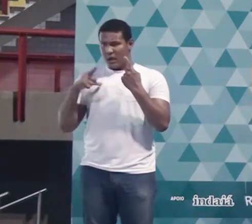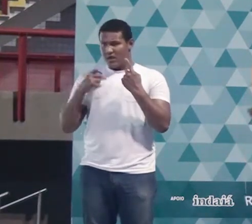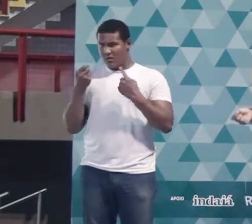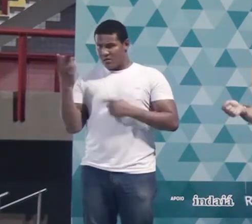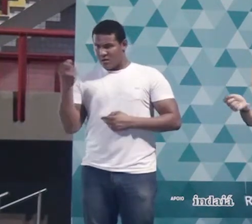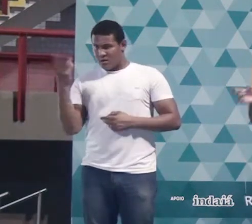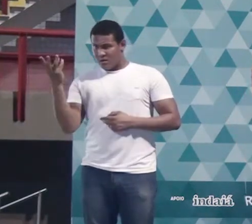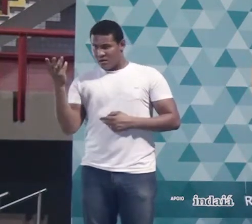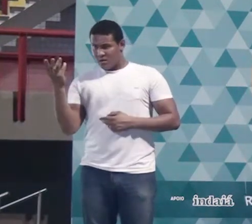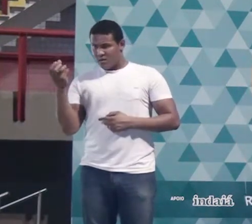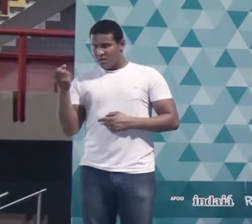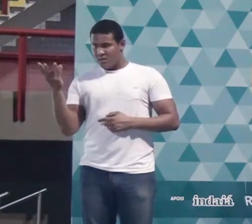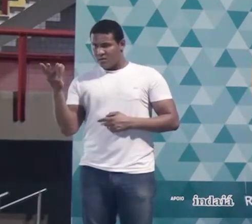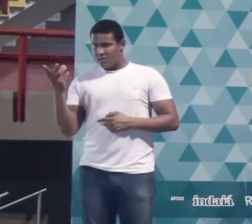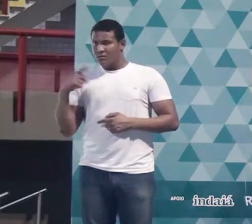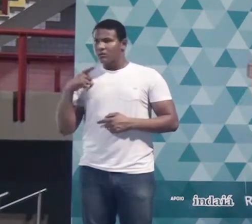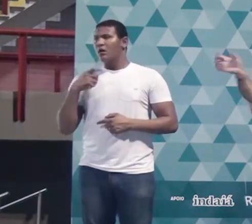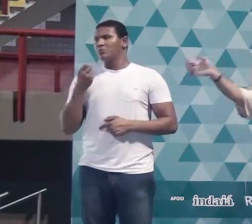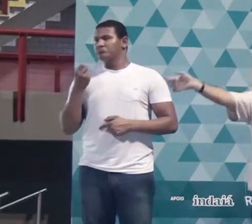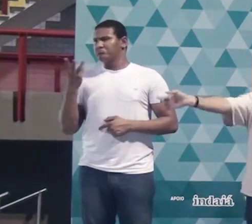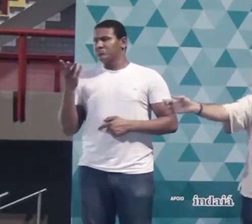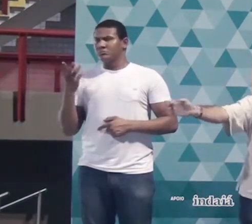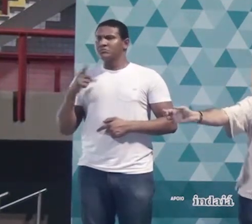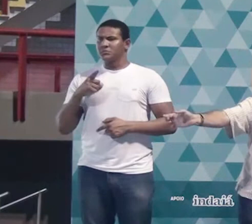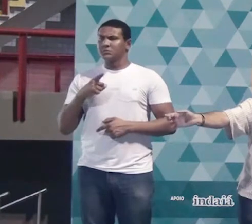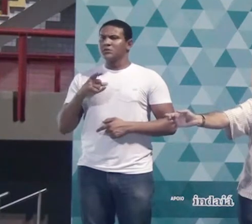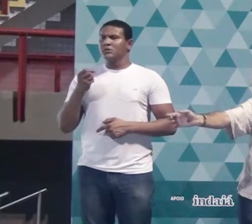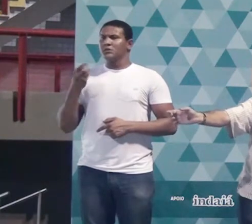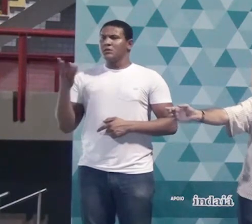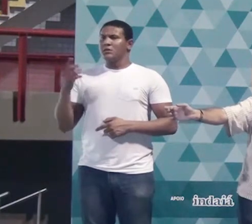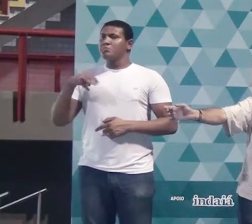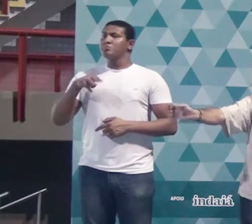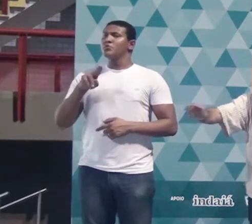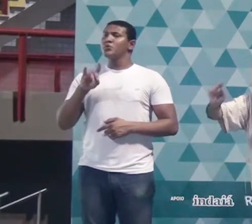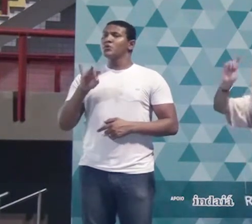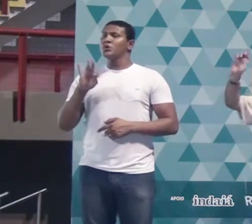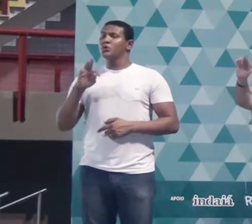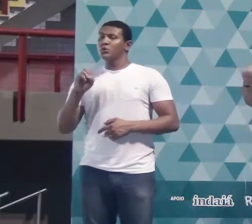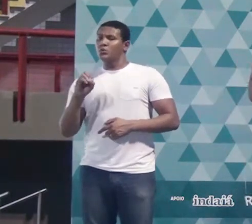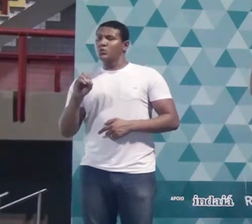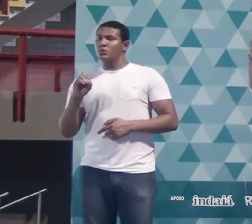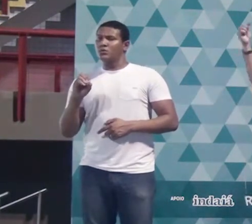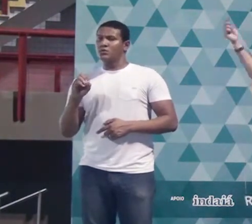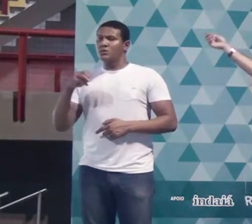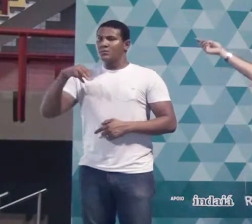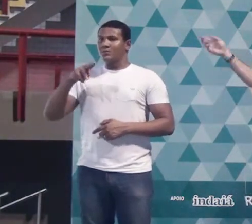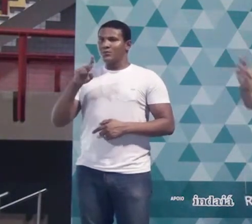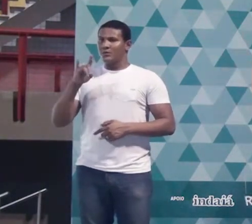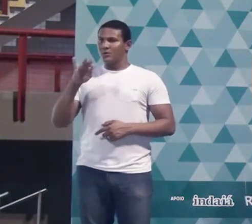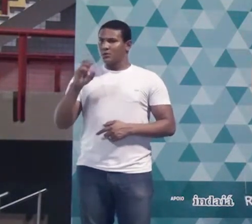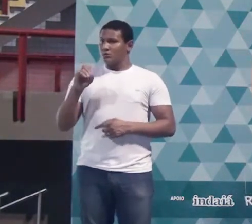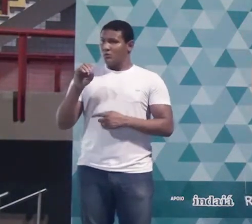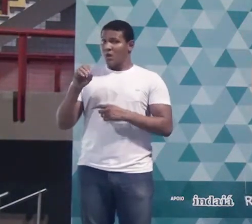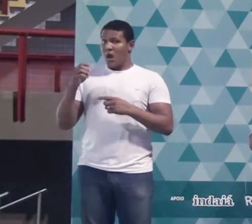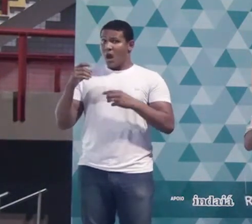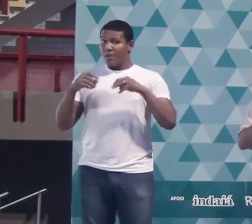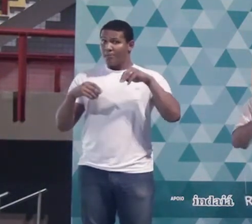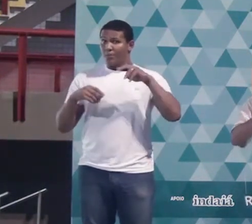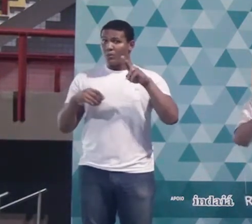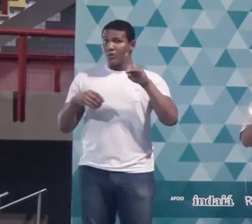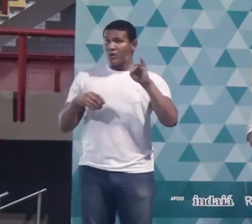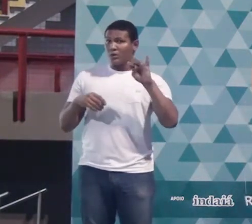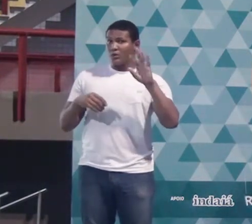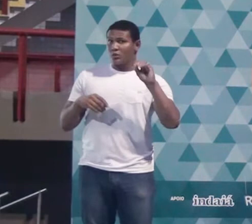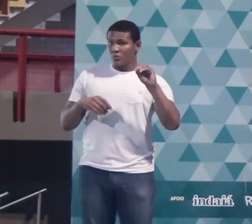responde na lata. Você troca bastante por muito. Se muito for para o plural, bastante